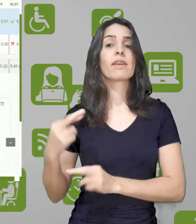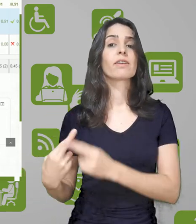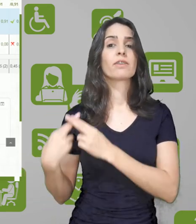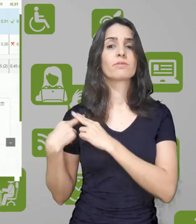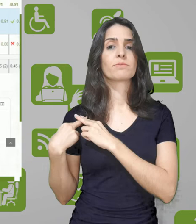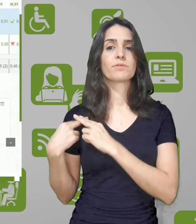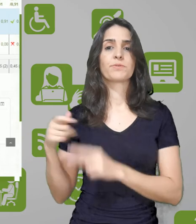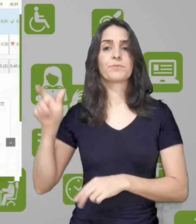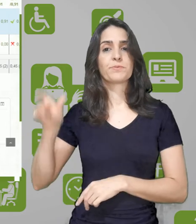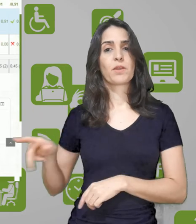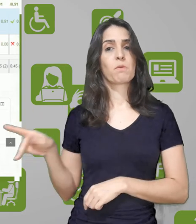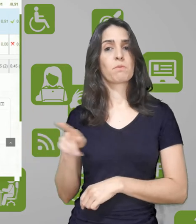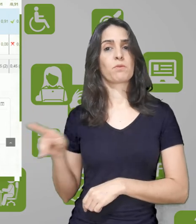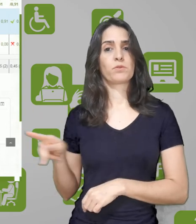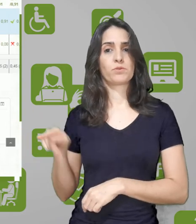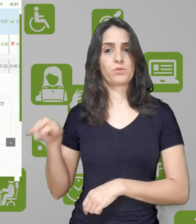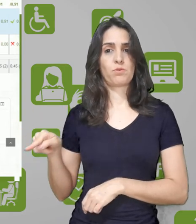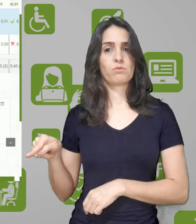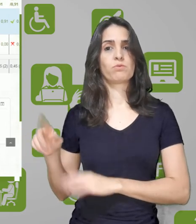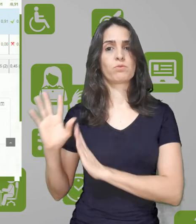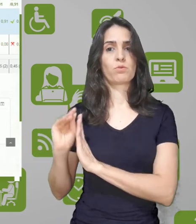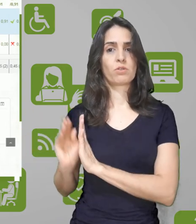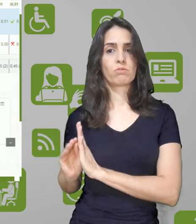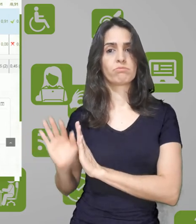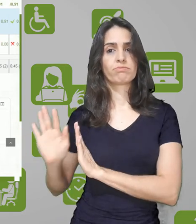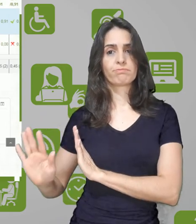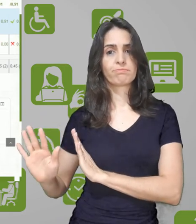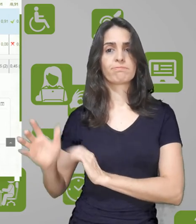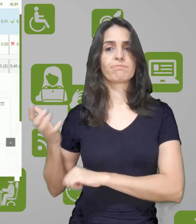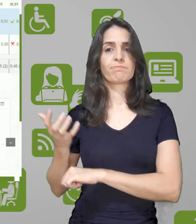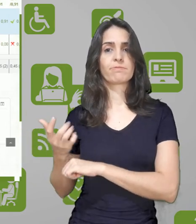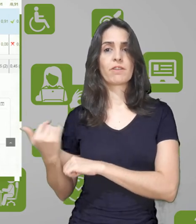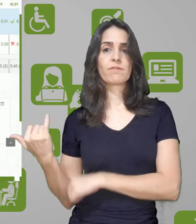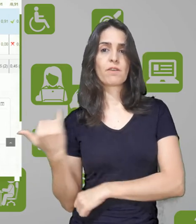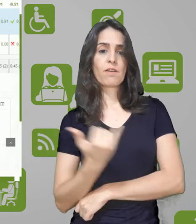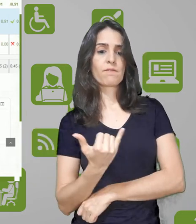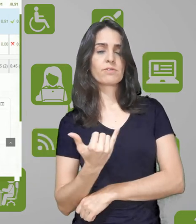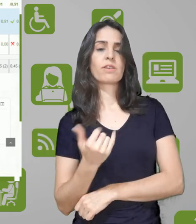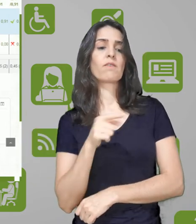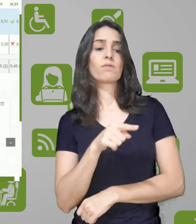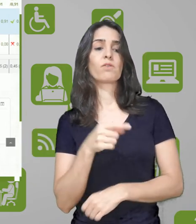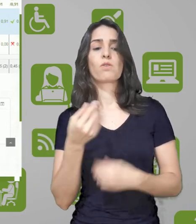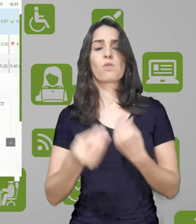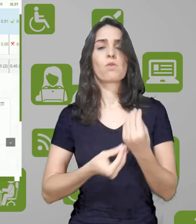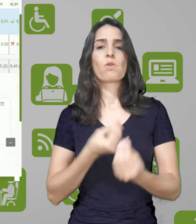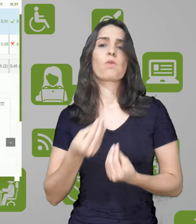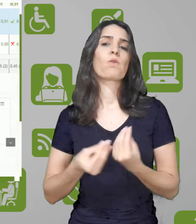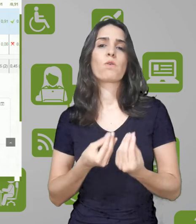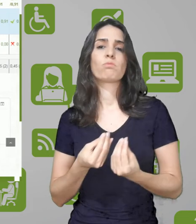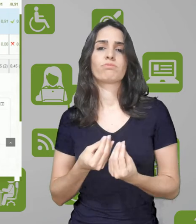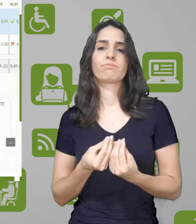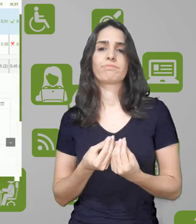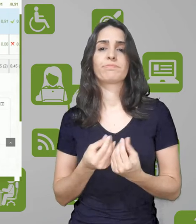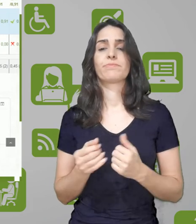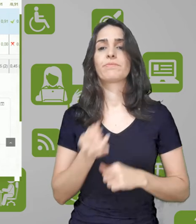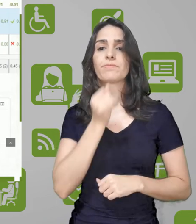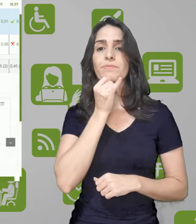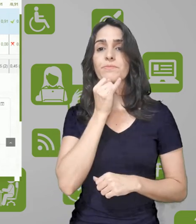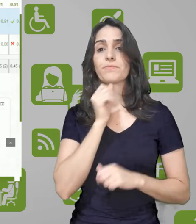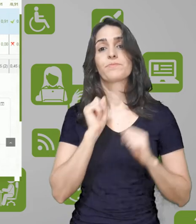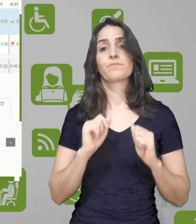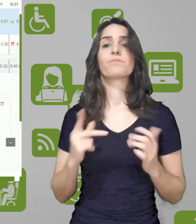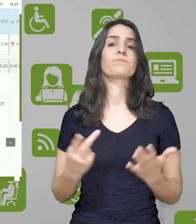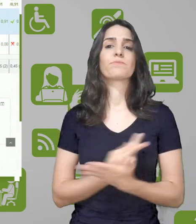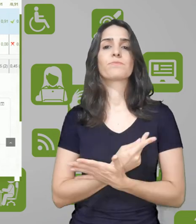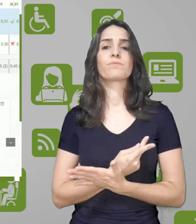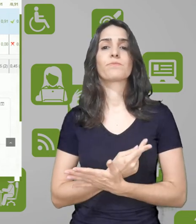quem configura isso é o professor formador professor conteudista ele vai te comunicar como é que tá configurado o recurso pode